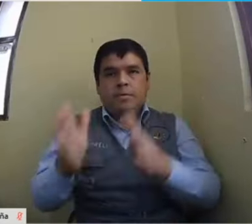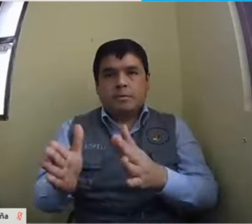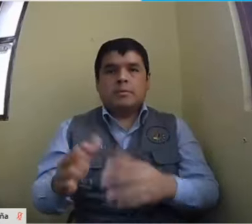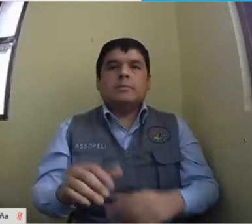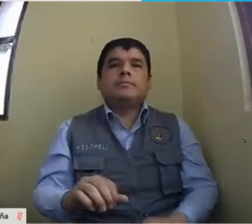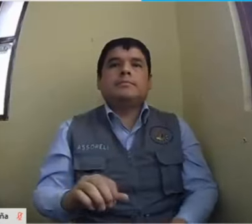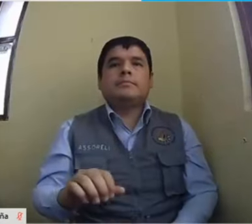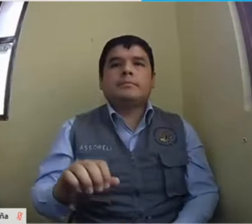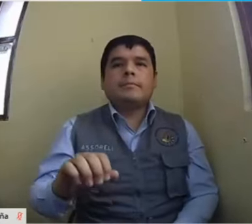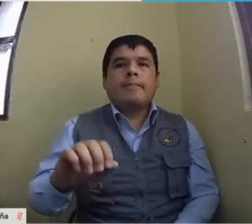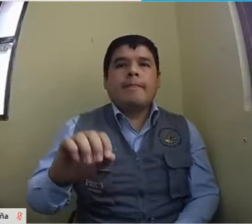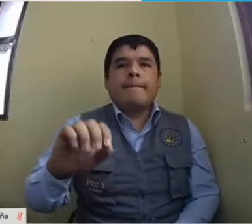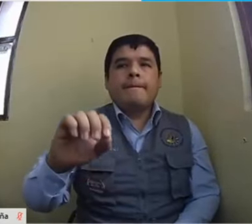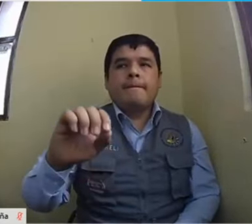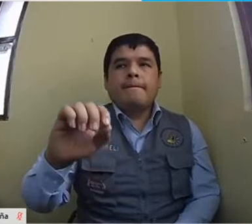dos manos.